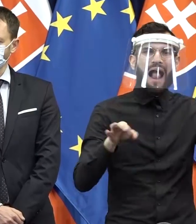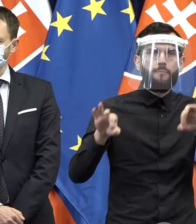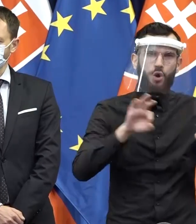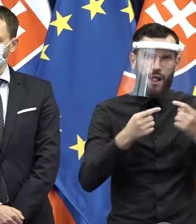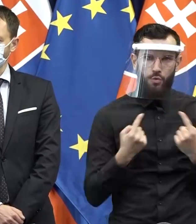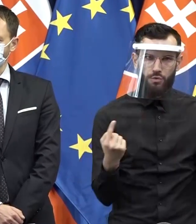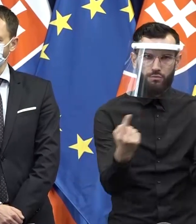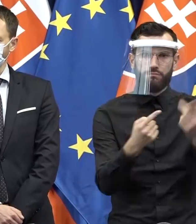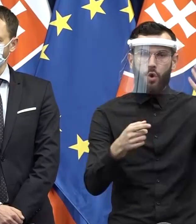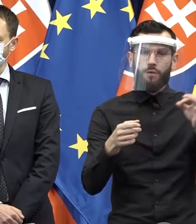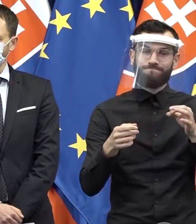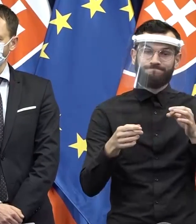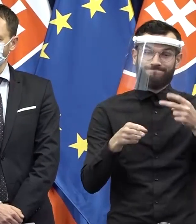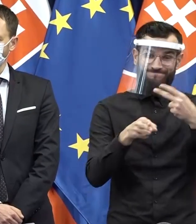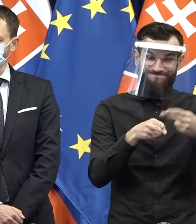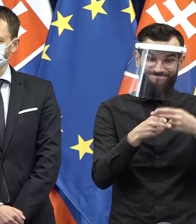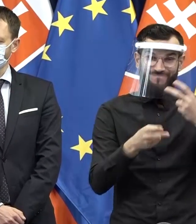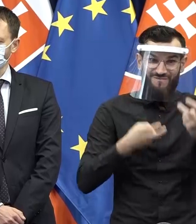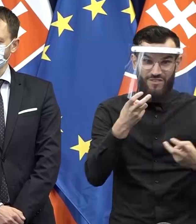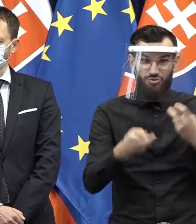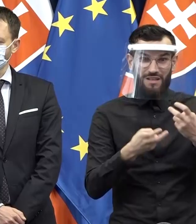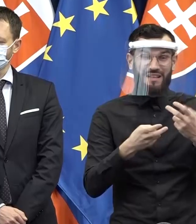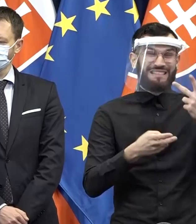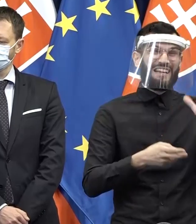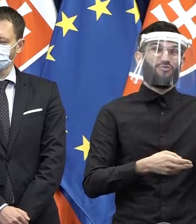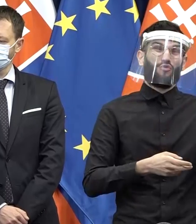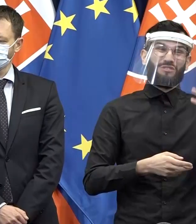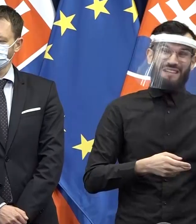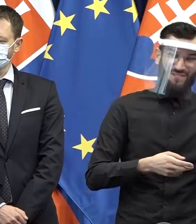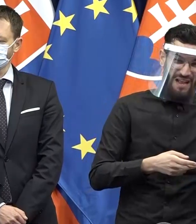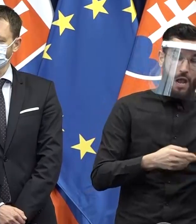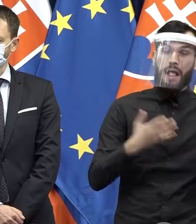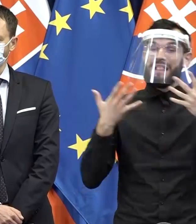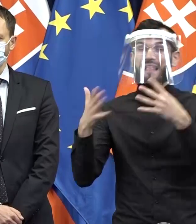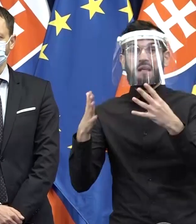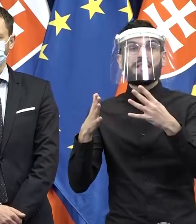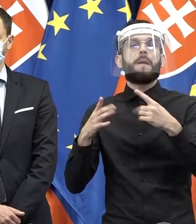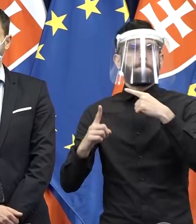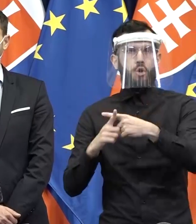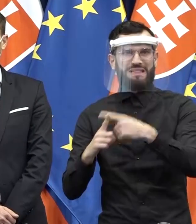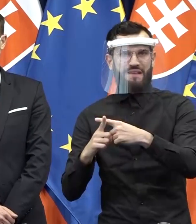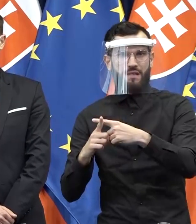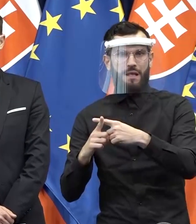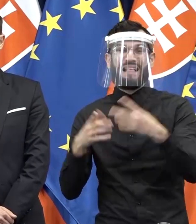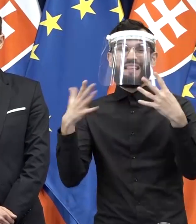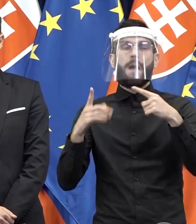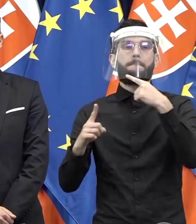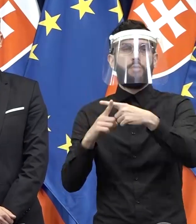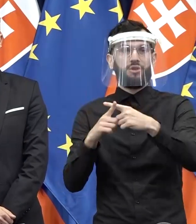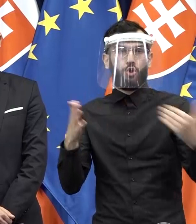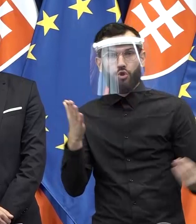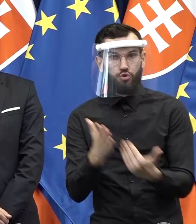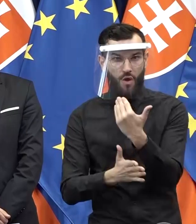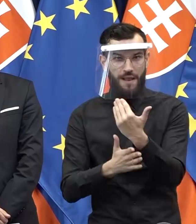vyšetrilo 432 negatívnych vzoriek a 19 pozitívnych. Takže máme 19 pozitívnych nových